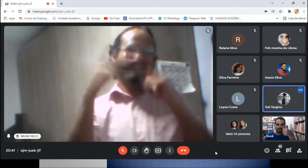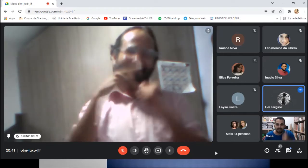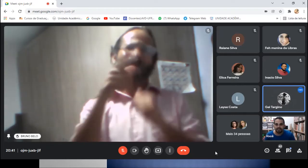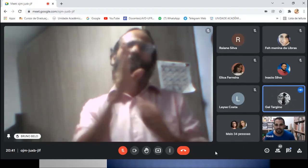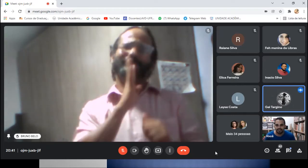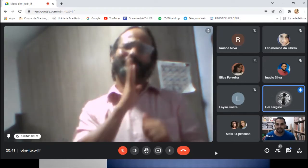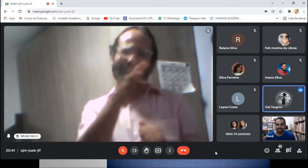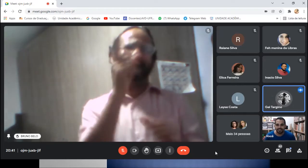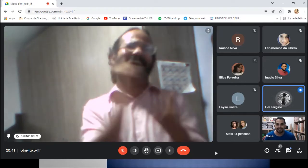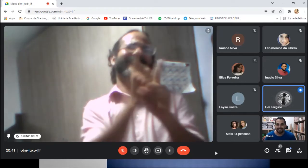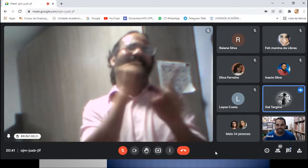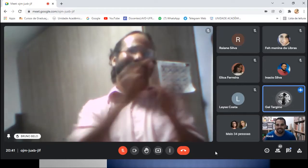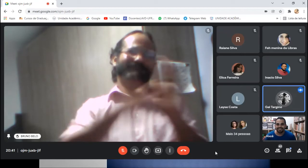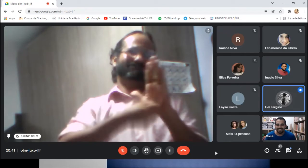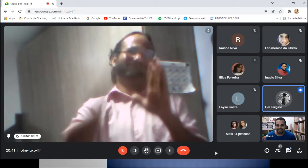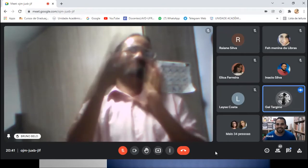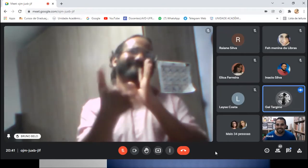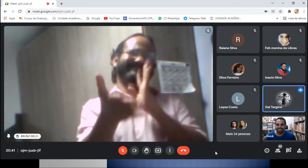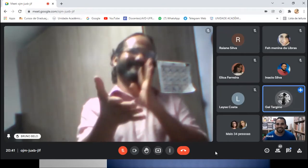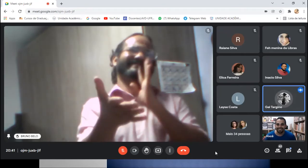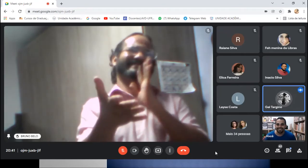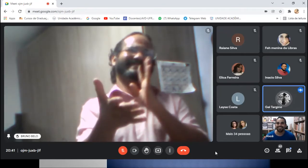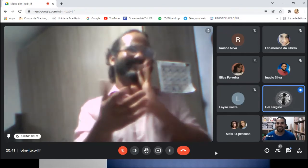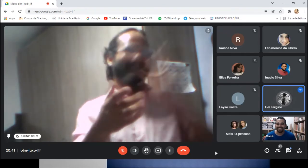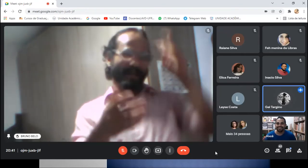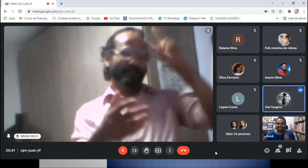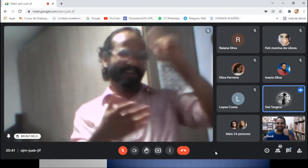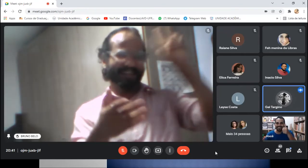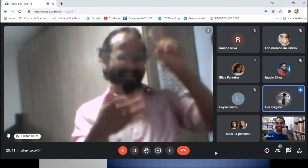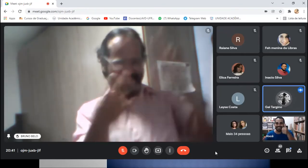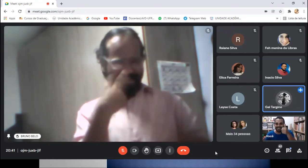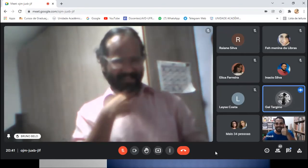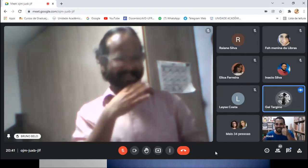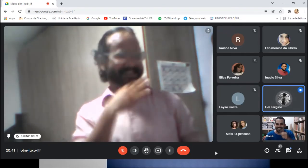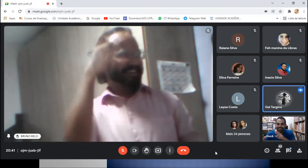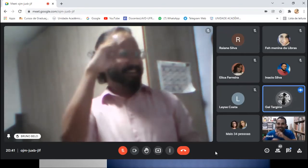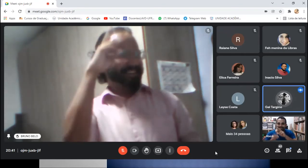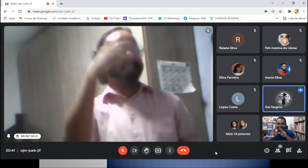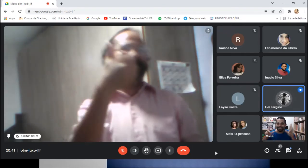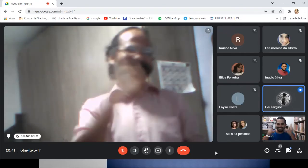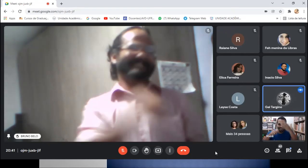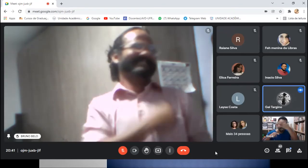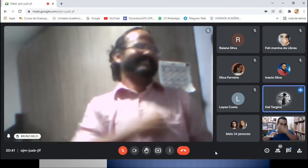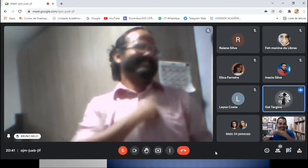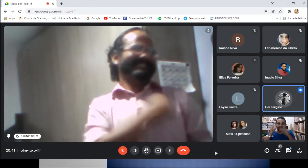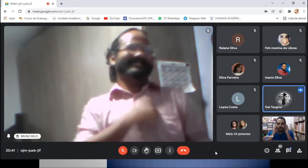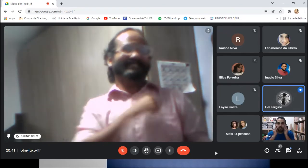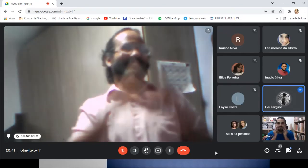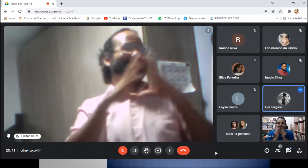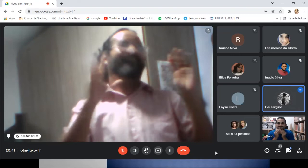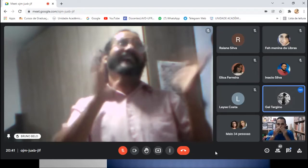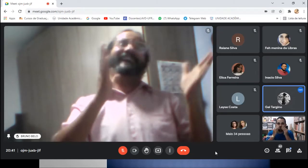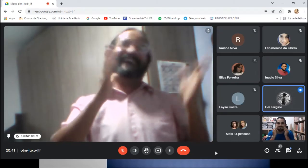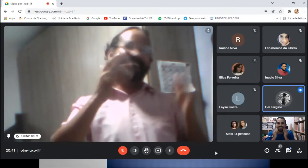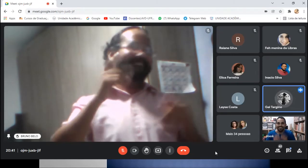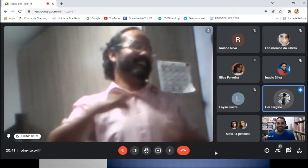Eu não me apresentei da outra vez, desculpe. Eu já me encontrei com o senhor outras vezes, anteriormente. Saudade do